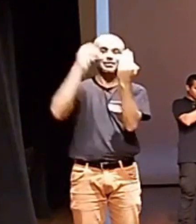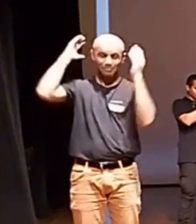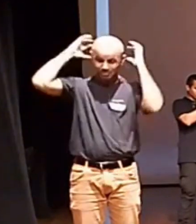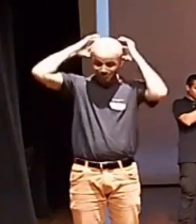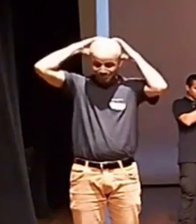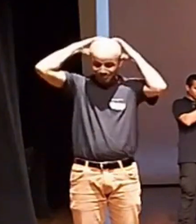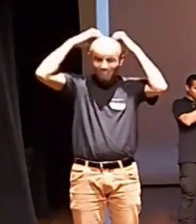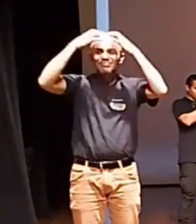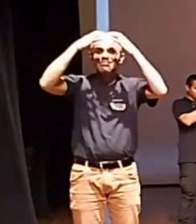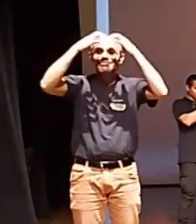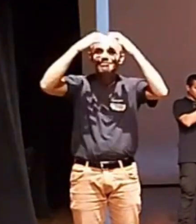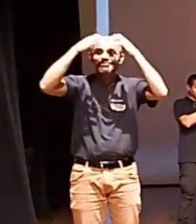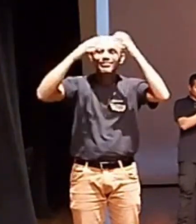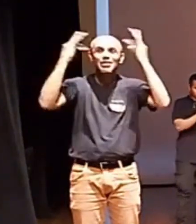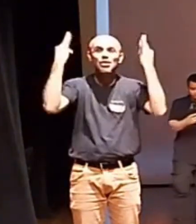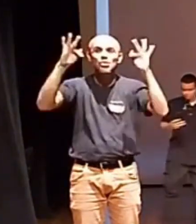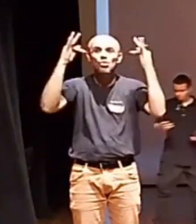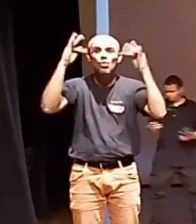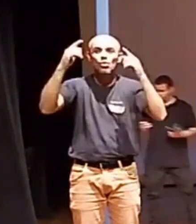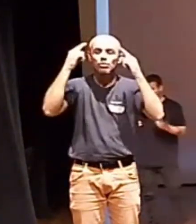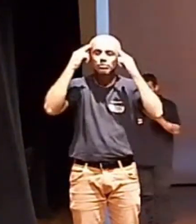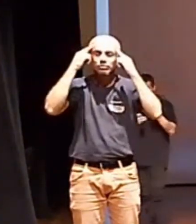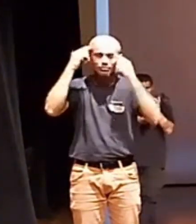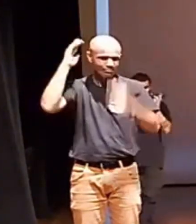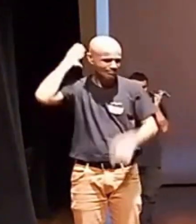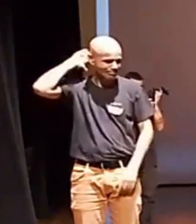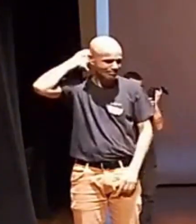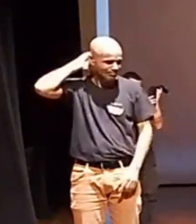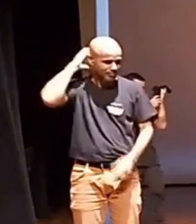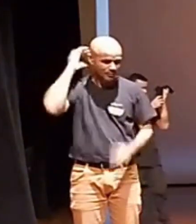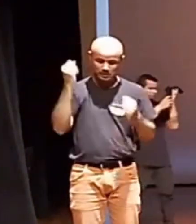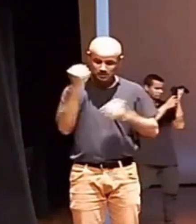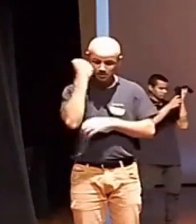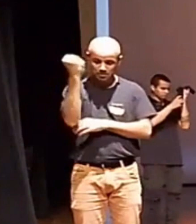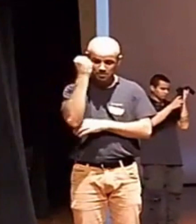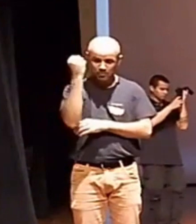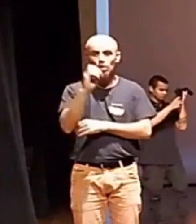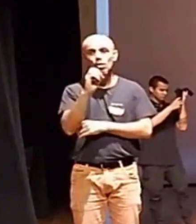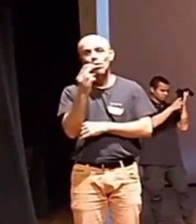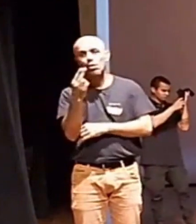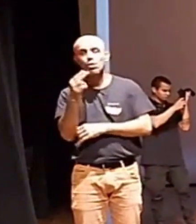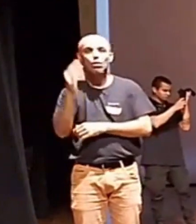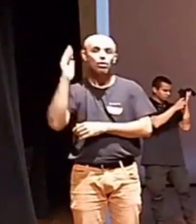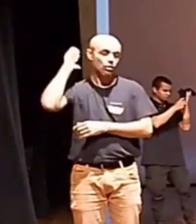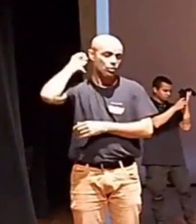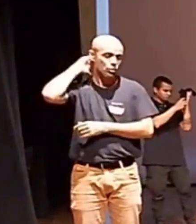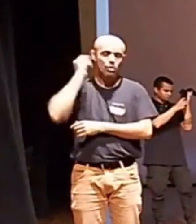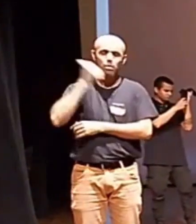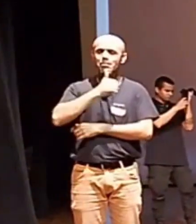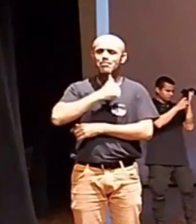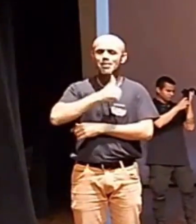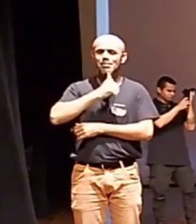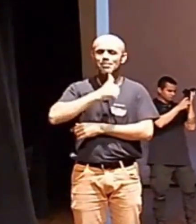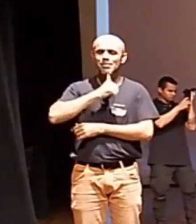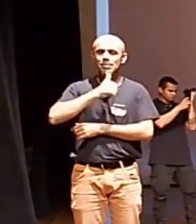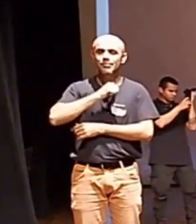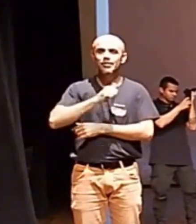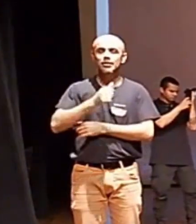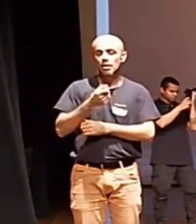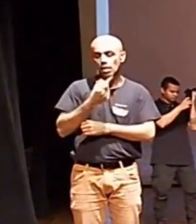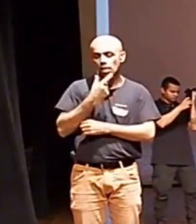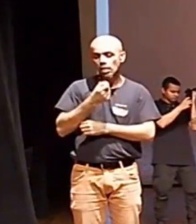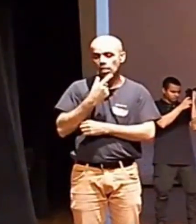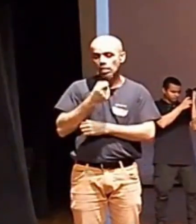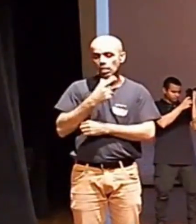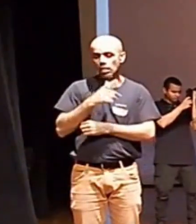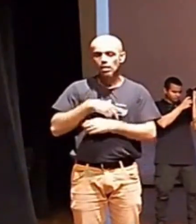que você acorda às vezes, que você acha que é uma enxaqueca, que você acha que é uma dor pré-menstrual, você vai lá e toma um remedinho,